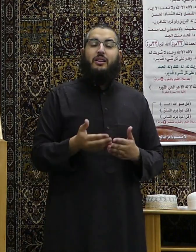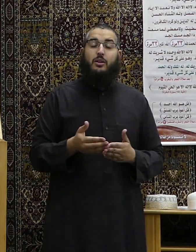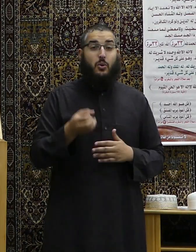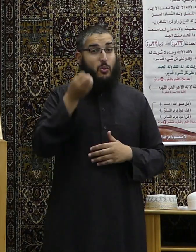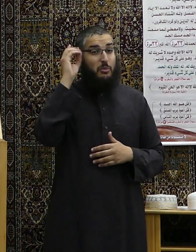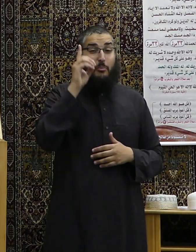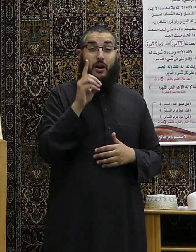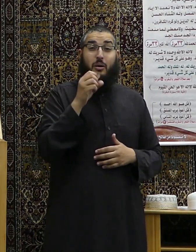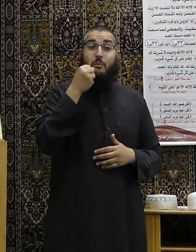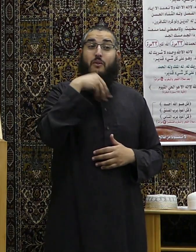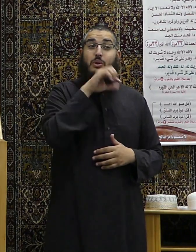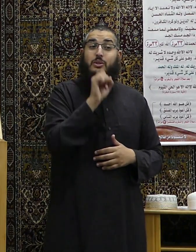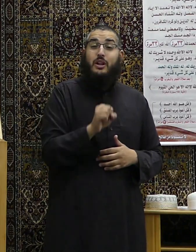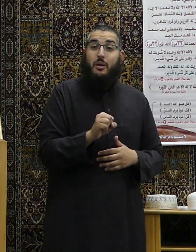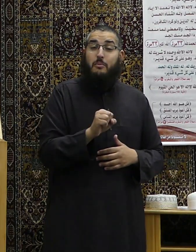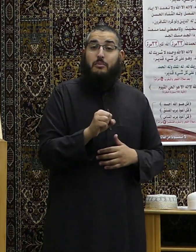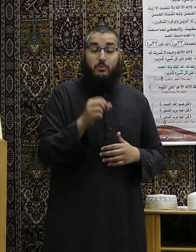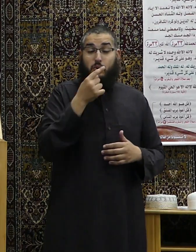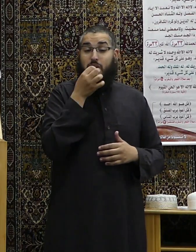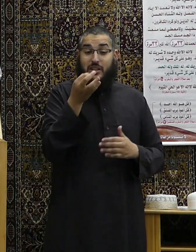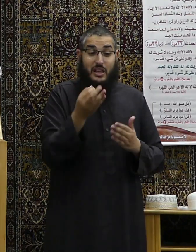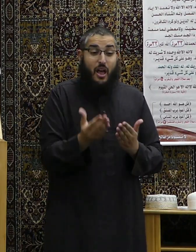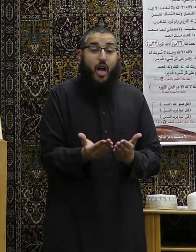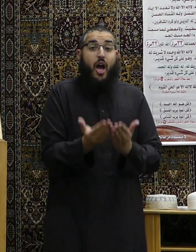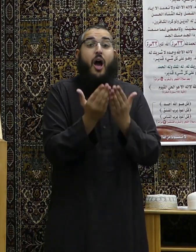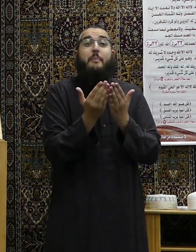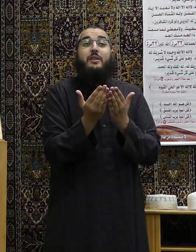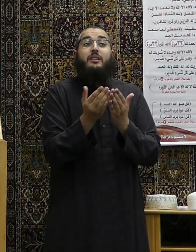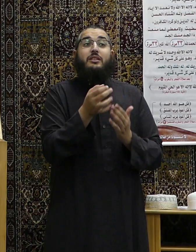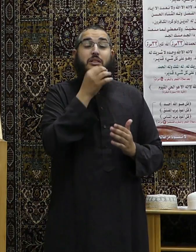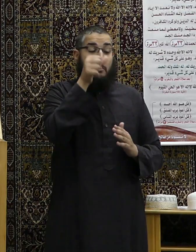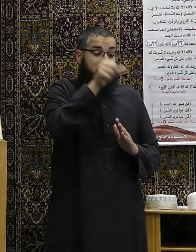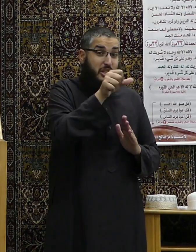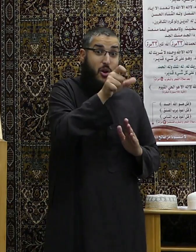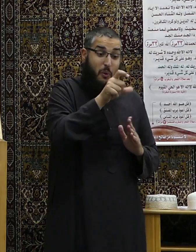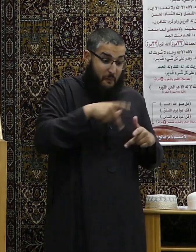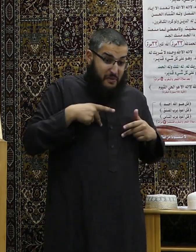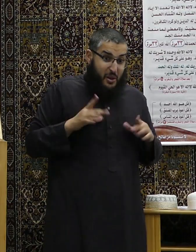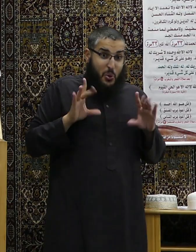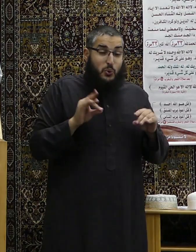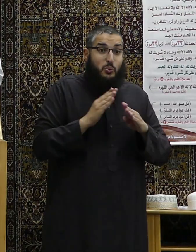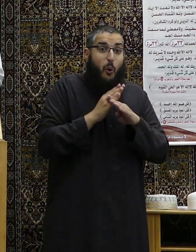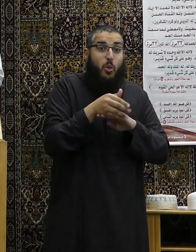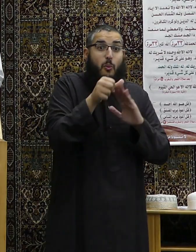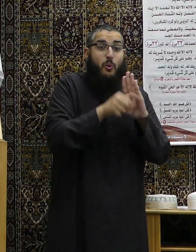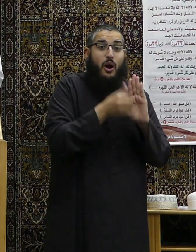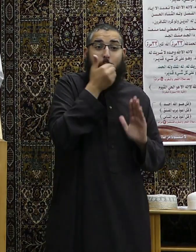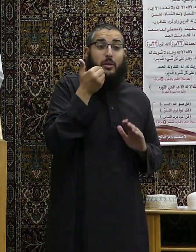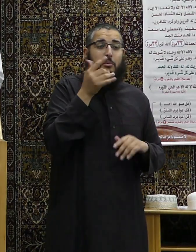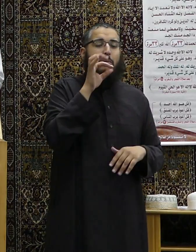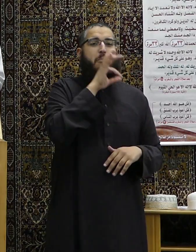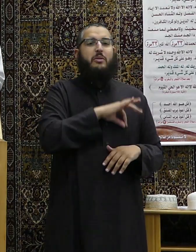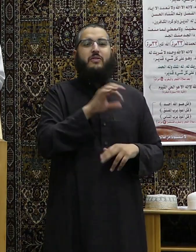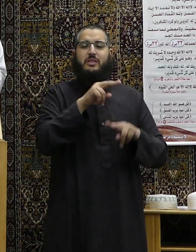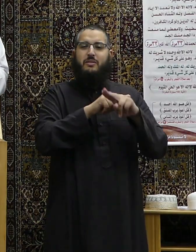wasalam, parmi les personnes pour qui il a dit Amin, c'est ces personnes qui vont vivre jusqu'à Ramadan et qui ne vont pas profiter. Et qui ne vont pas